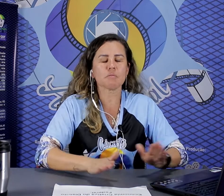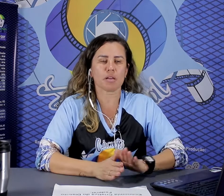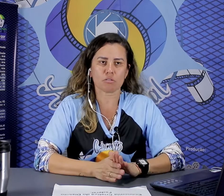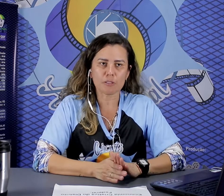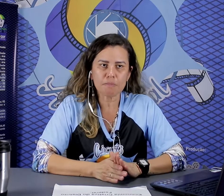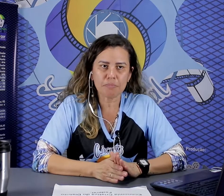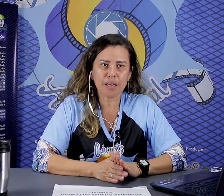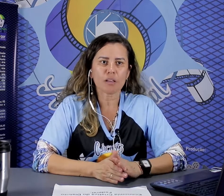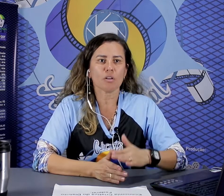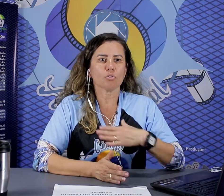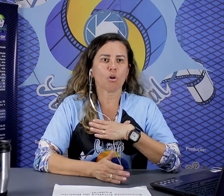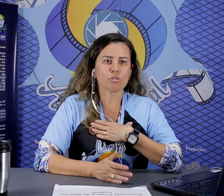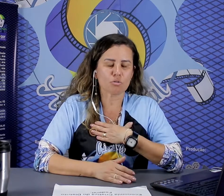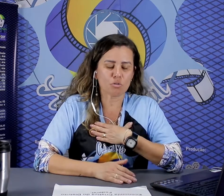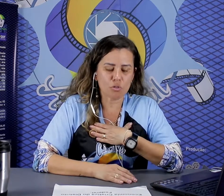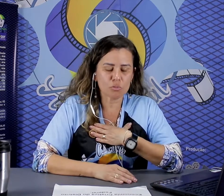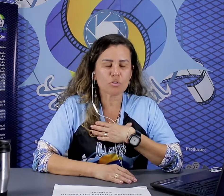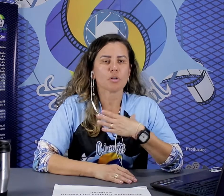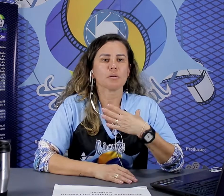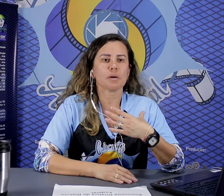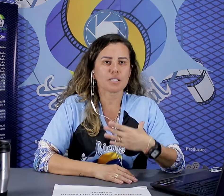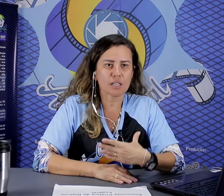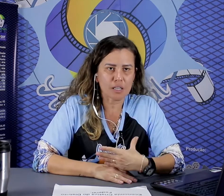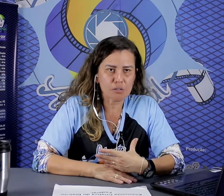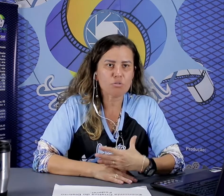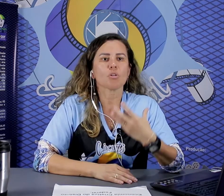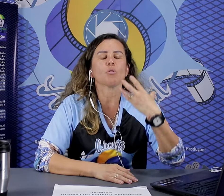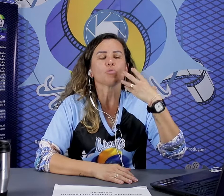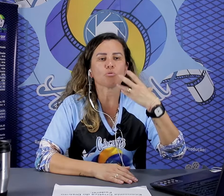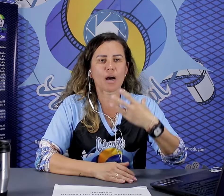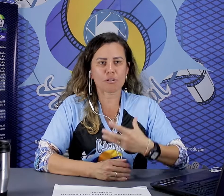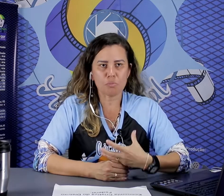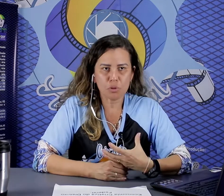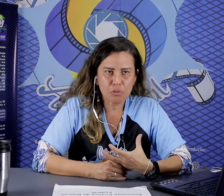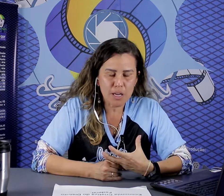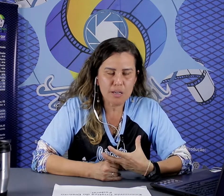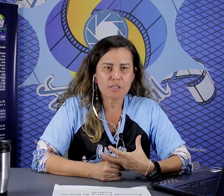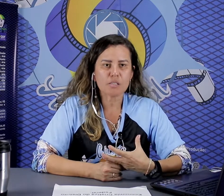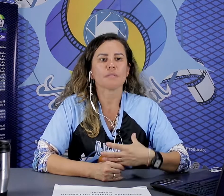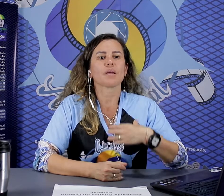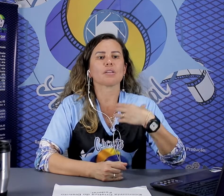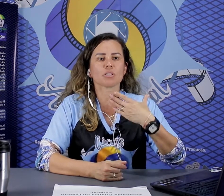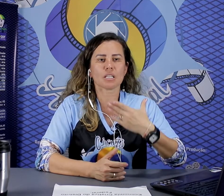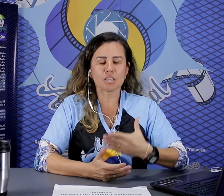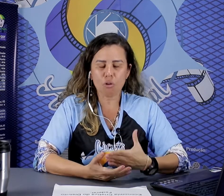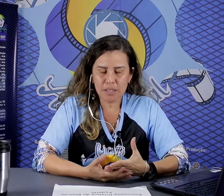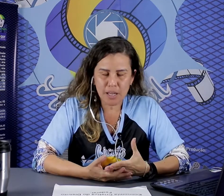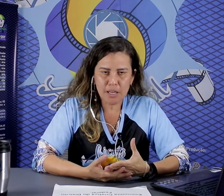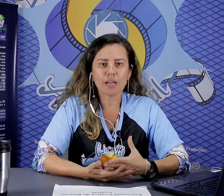nascimento, né? Nós somos brasileiros, usuários de português, a nossa língua materna é a